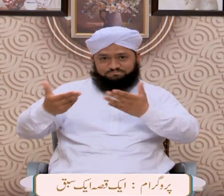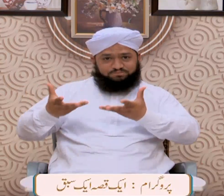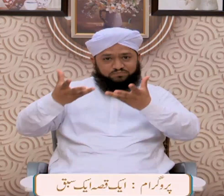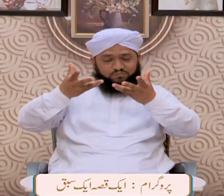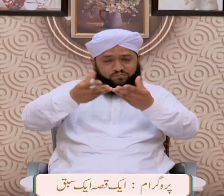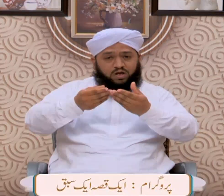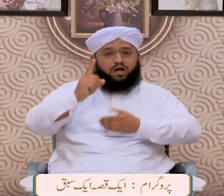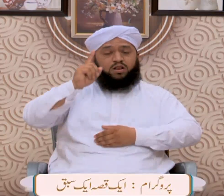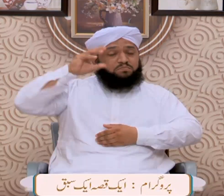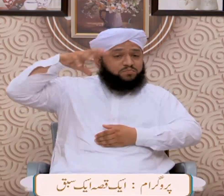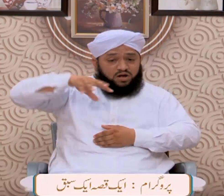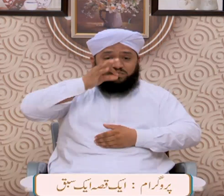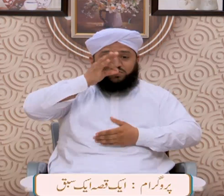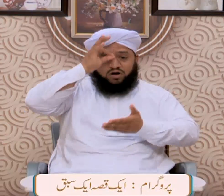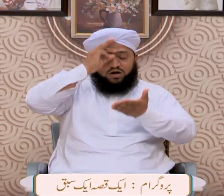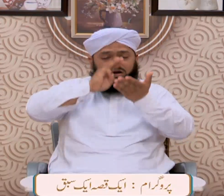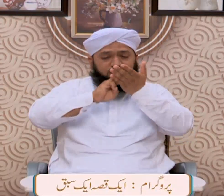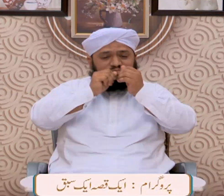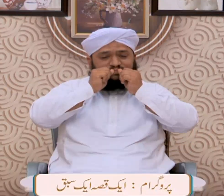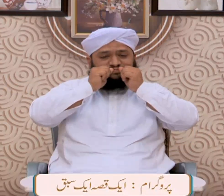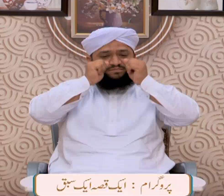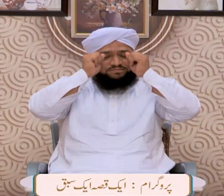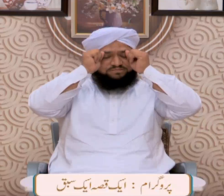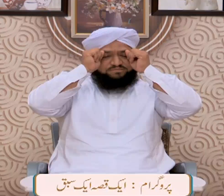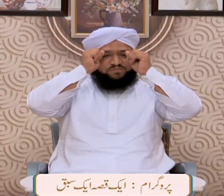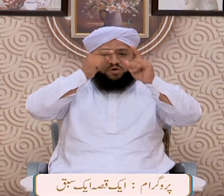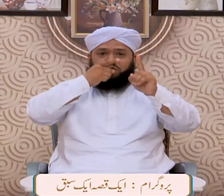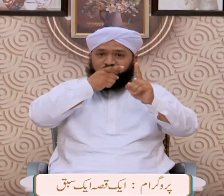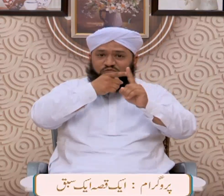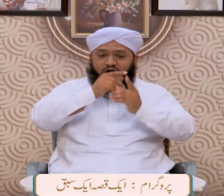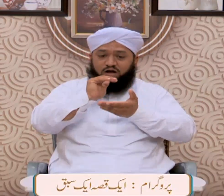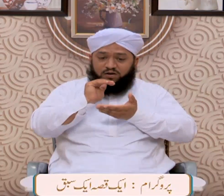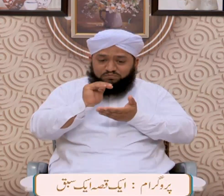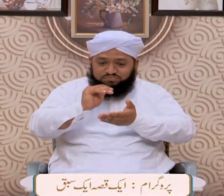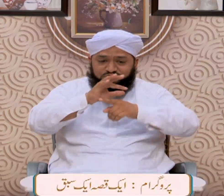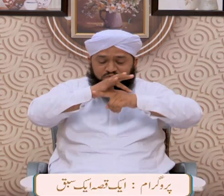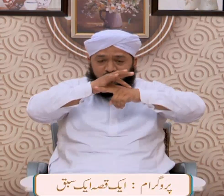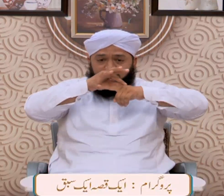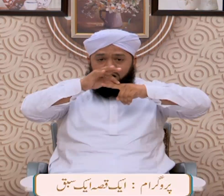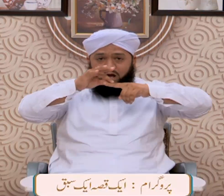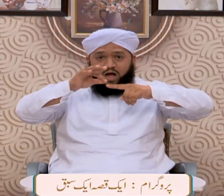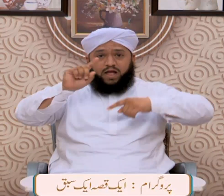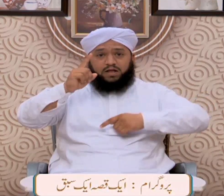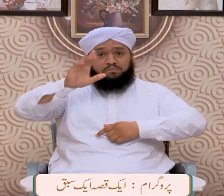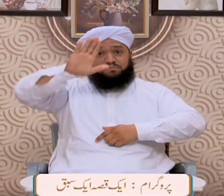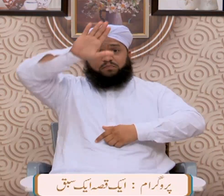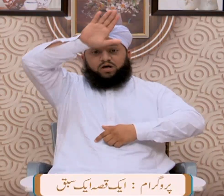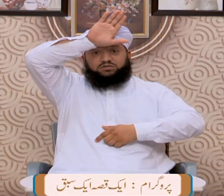اللہ پاک کے آخری نبی صلی اللہ علیہ وآلہ وسلم کی ولادت کی رات ایک بادشاہ نے جو خواب